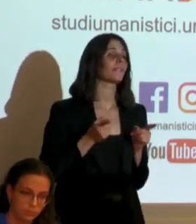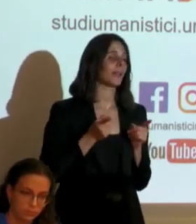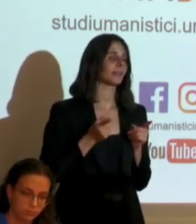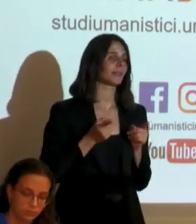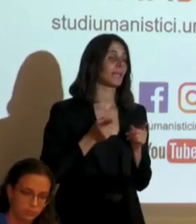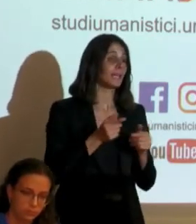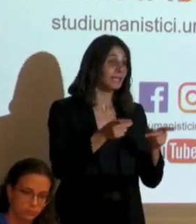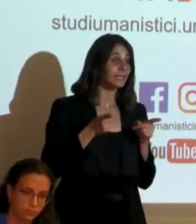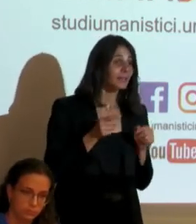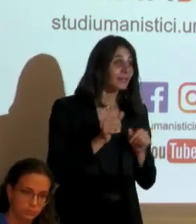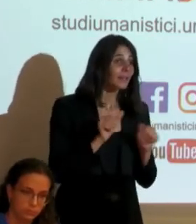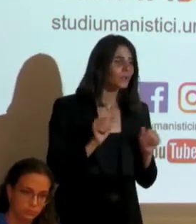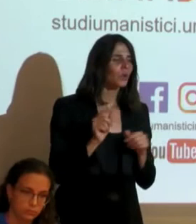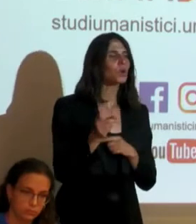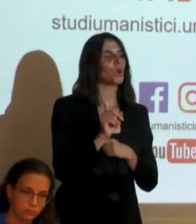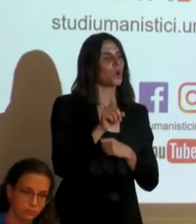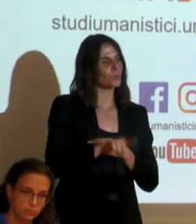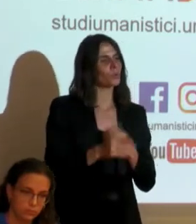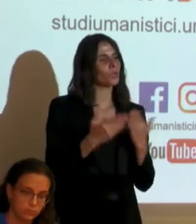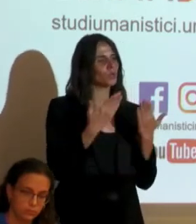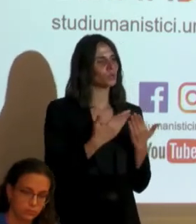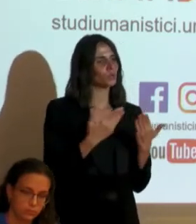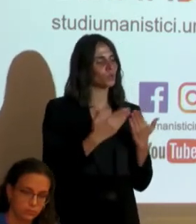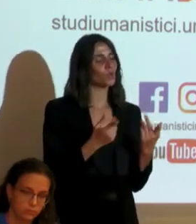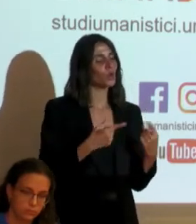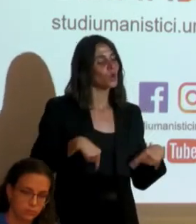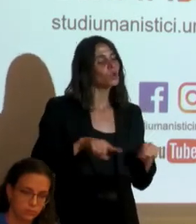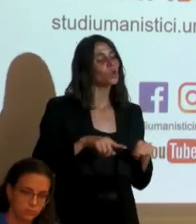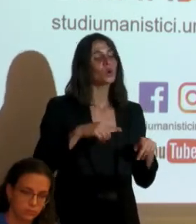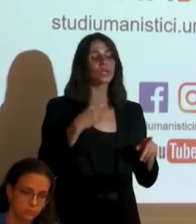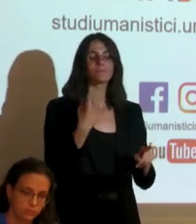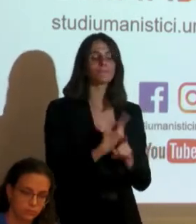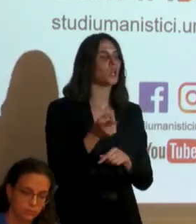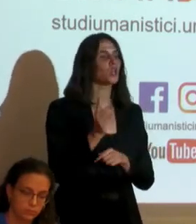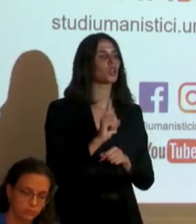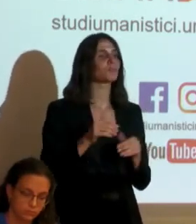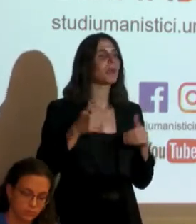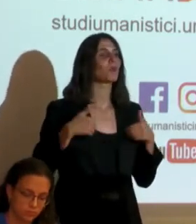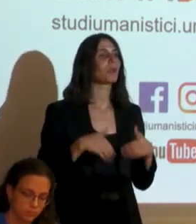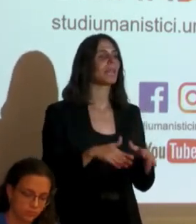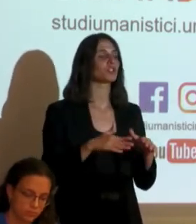Non possiamo lasciare queste cose in mano a chi non le conosce. È